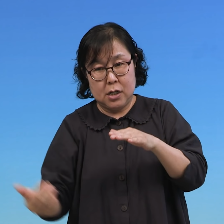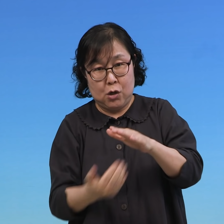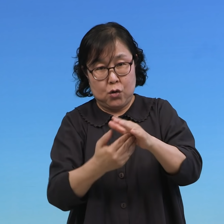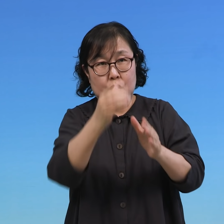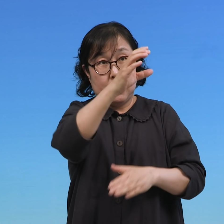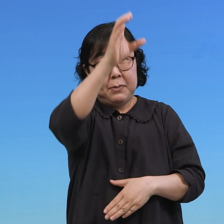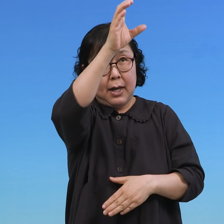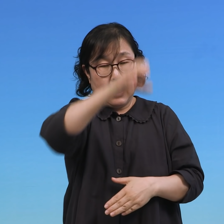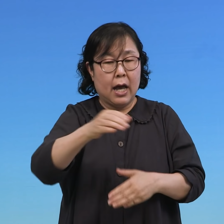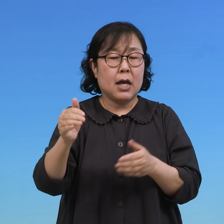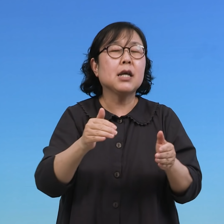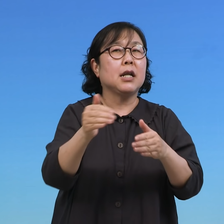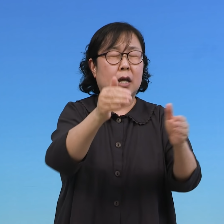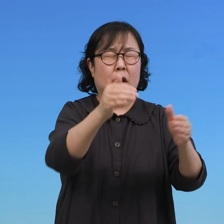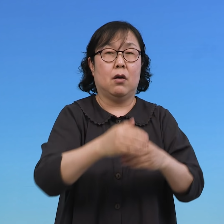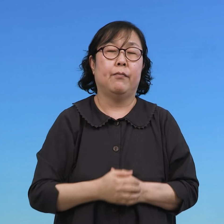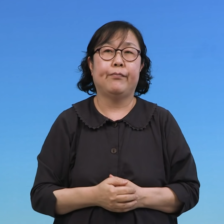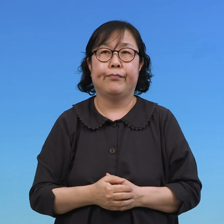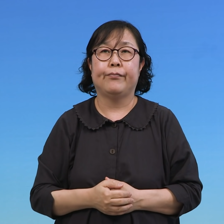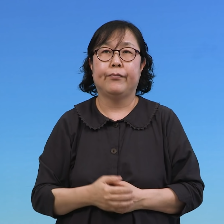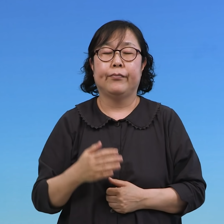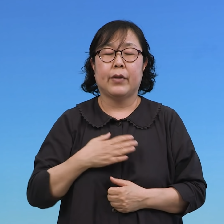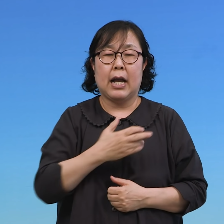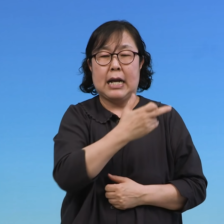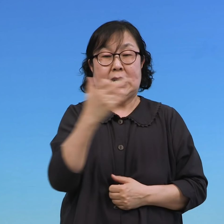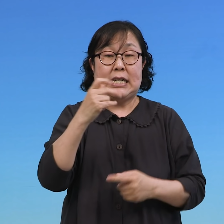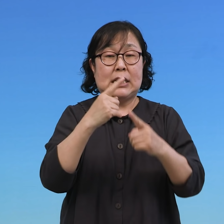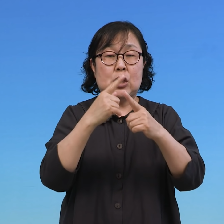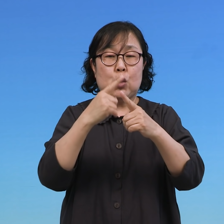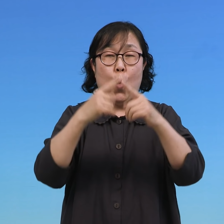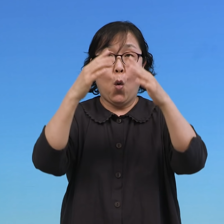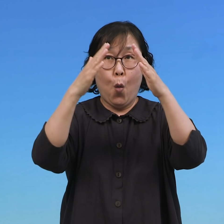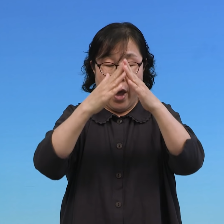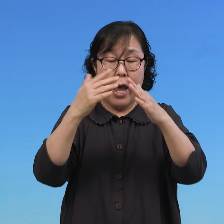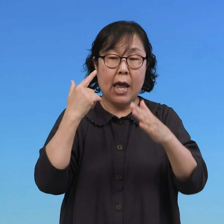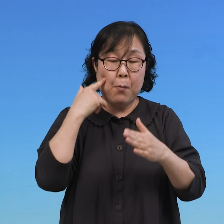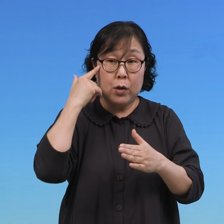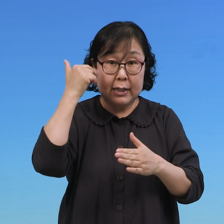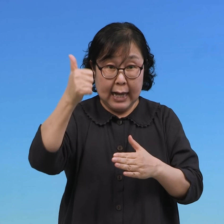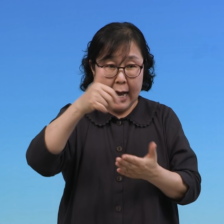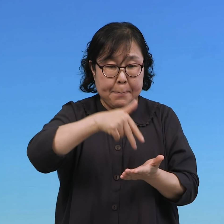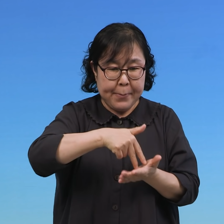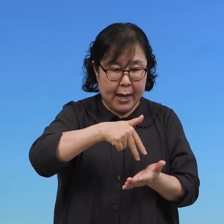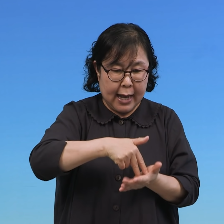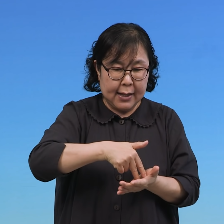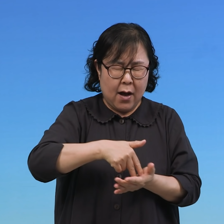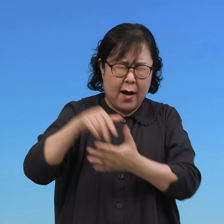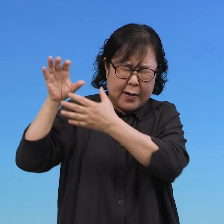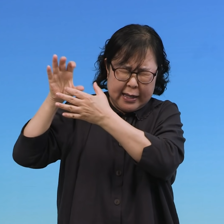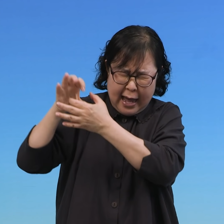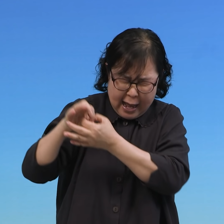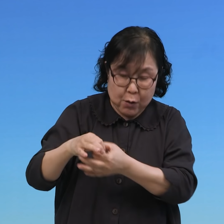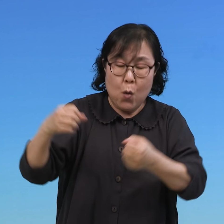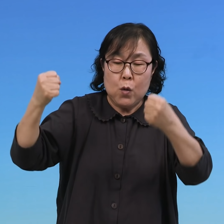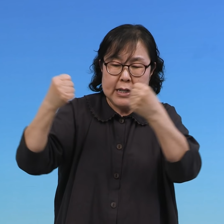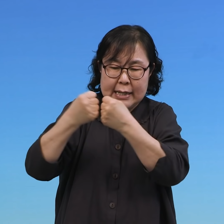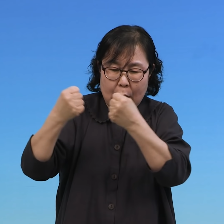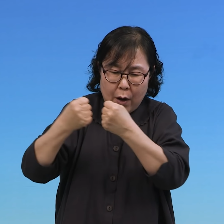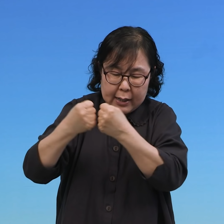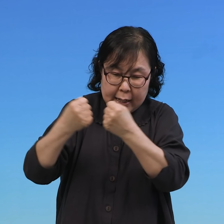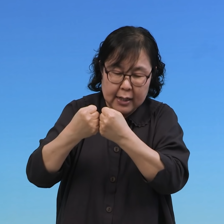제가 대형교회 목사가 돼가지고 끊임없이 싸워야 되는 지점이 전 이거라고 생각합니다. 왜?